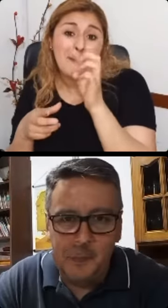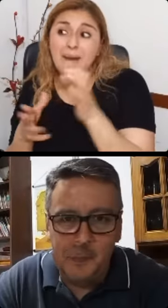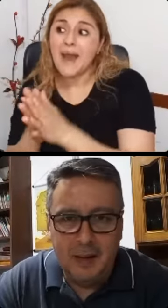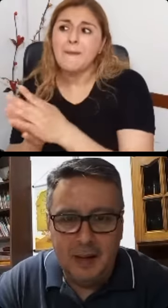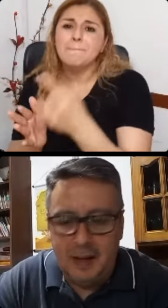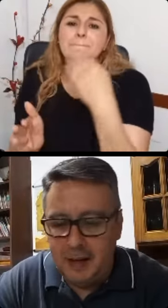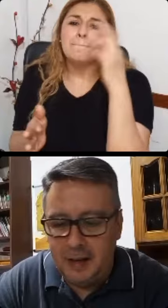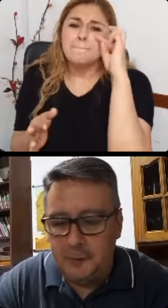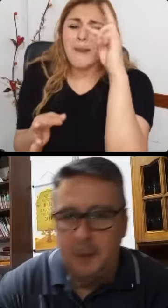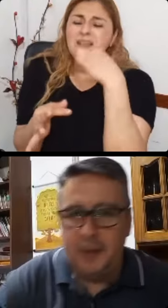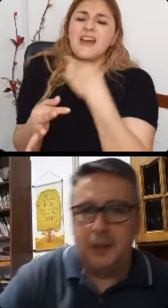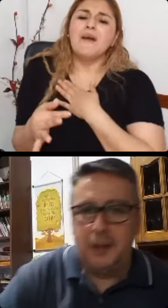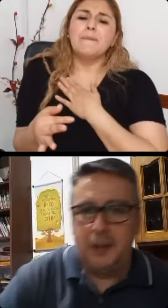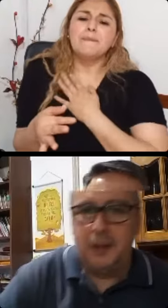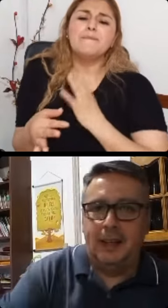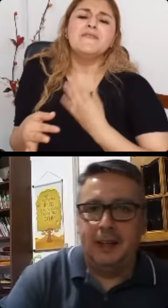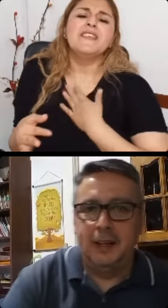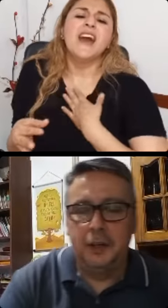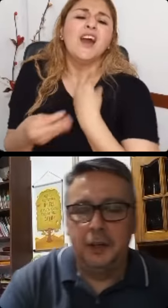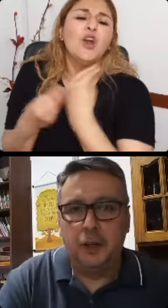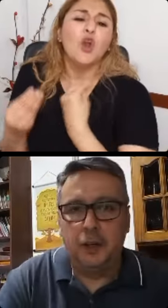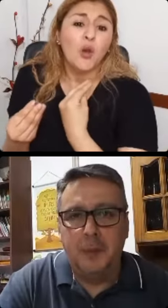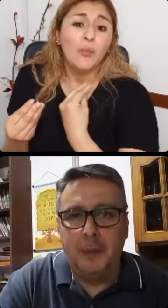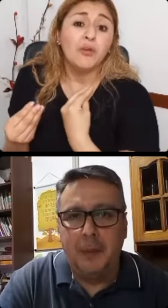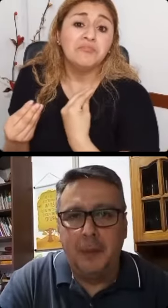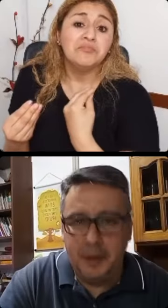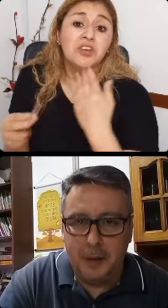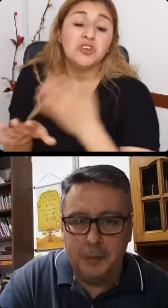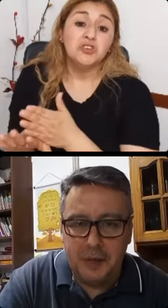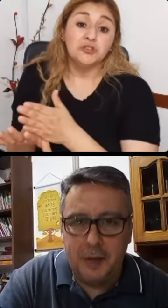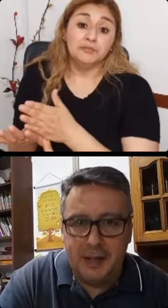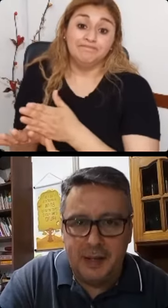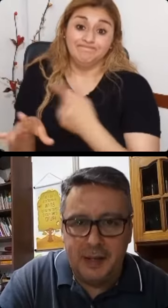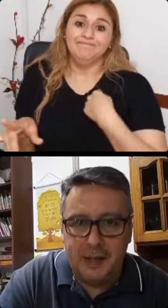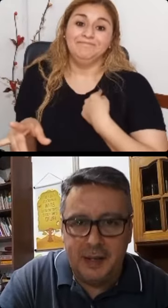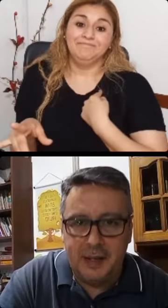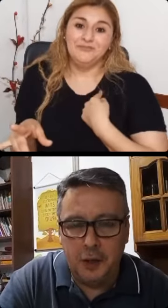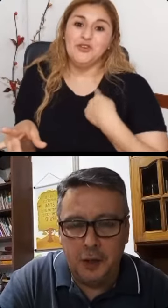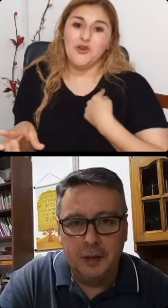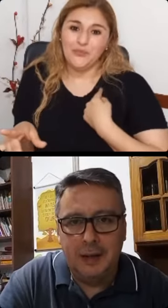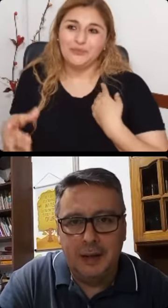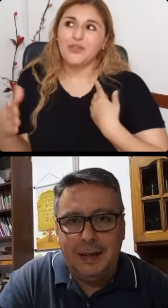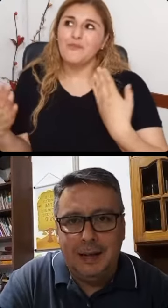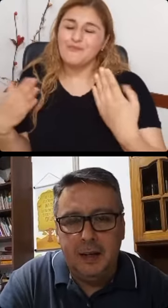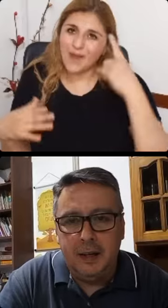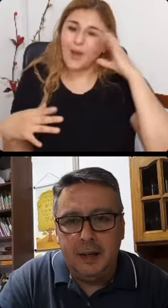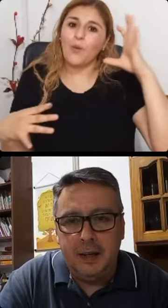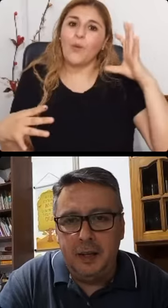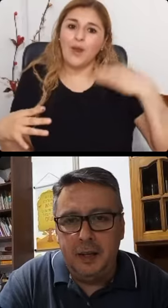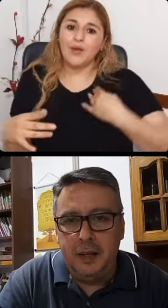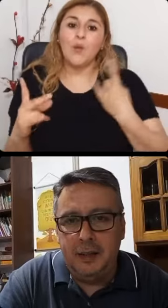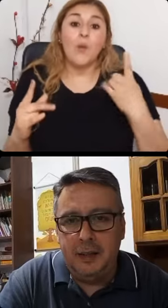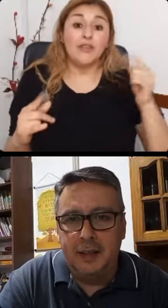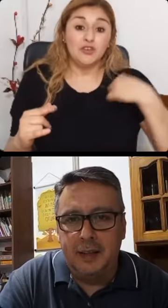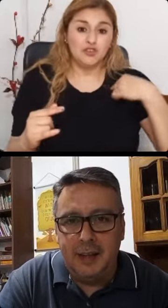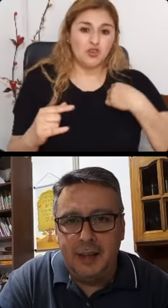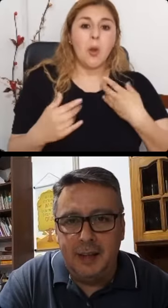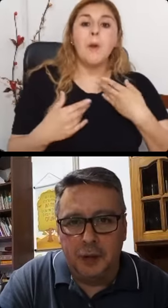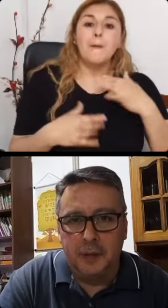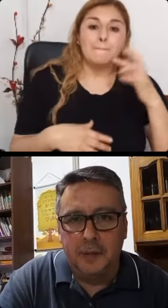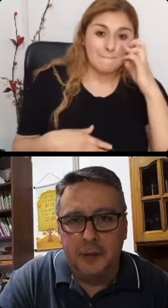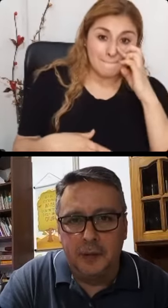el día que fui papá yo entendí como mi papá me miraba muchas veces ¿no? y y